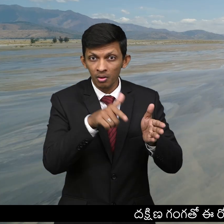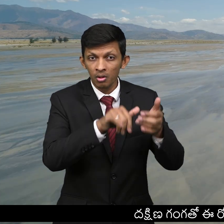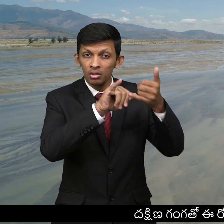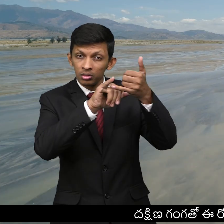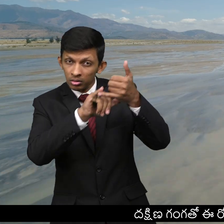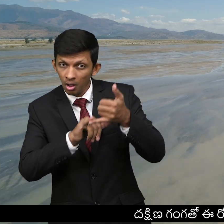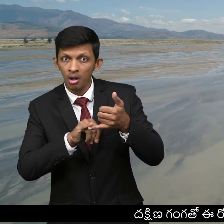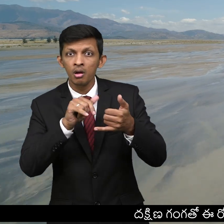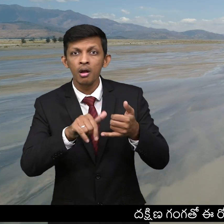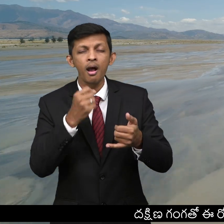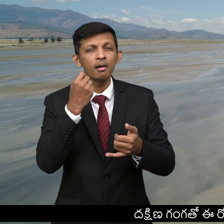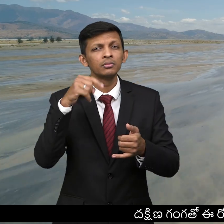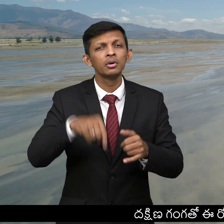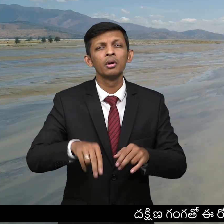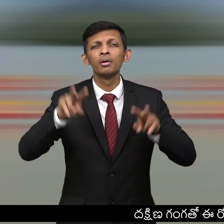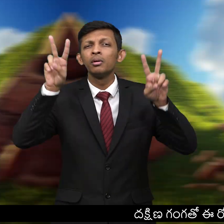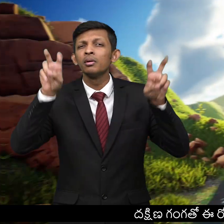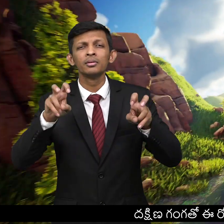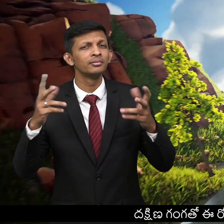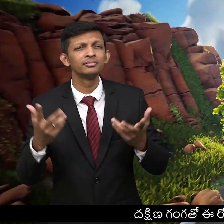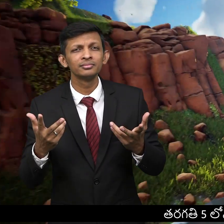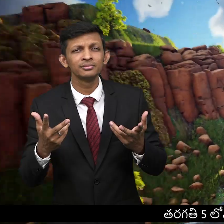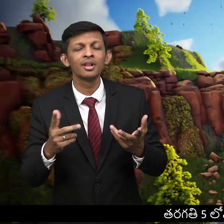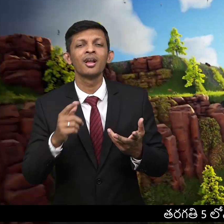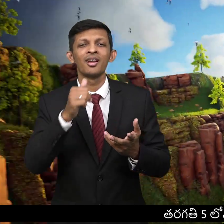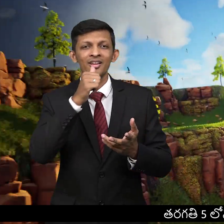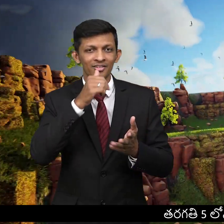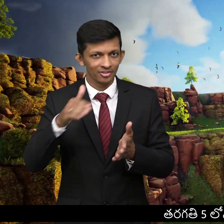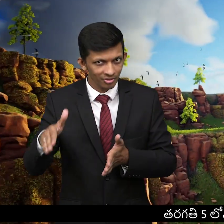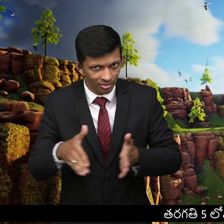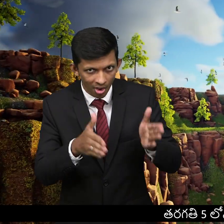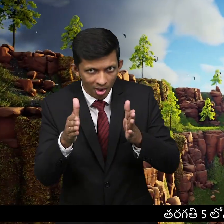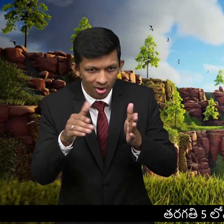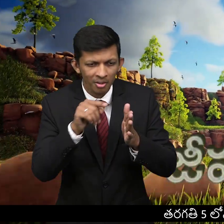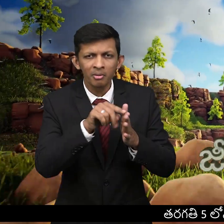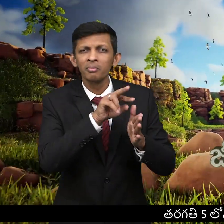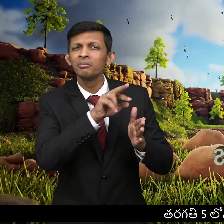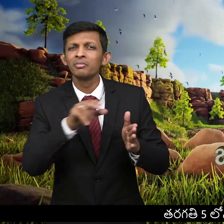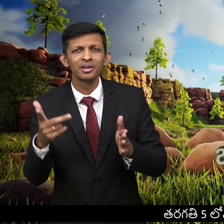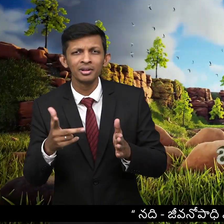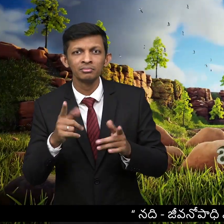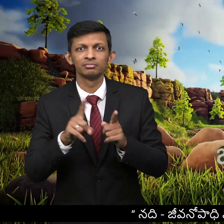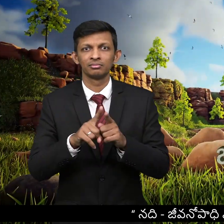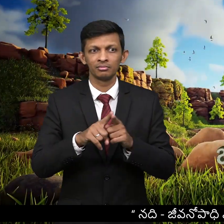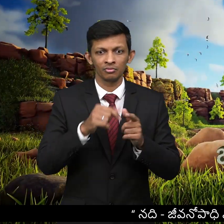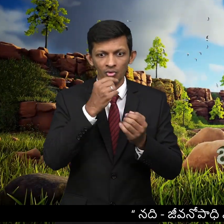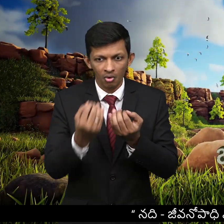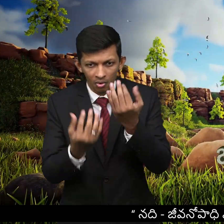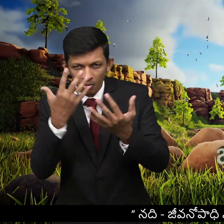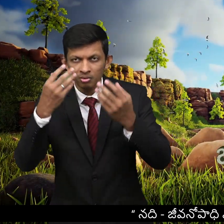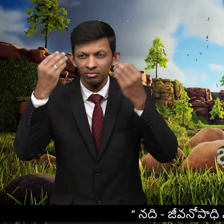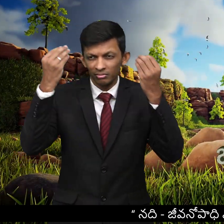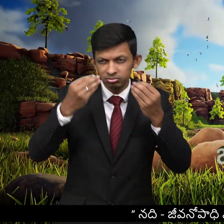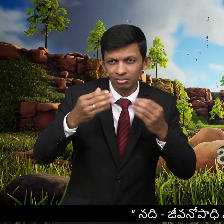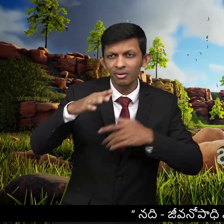దక్షిణ గంగతో ఈరోజు మన ప్రయాణం చేద్దాం. తరగతి 5లోని పర్యావరణ శాస్త్రంలో నది